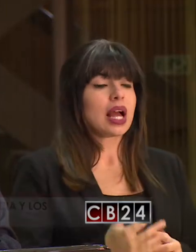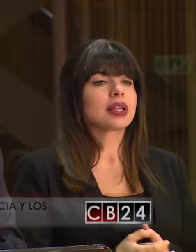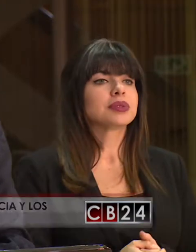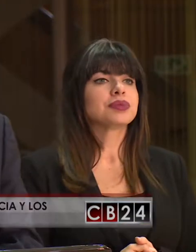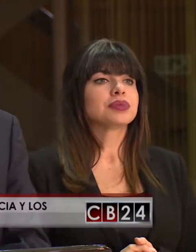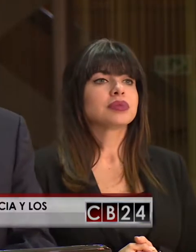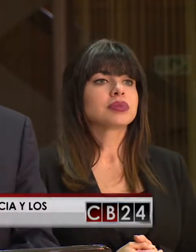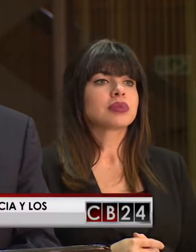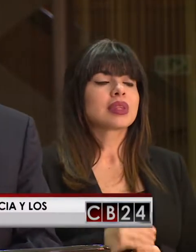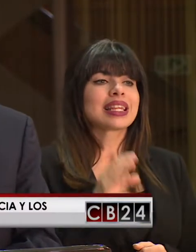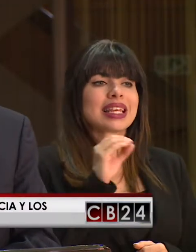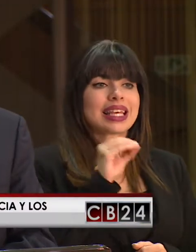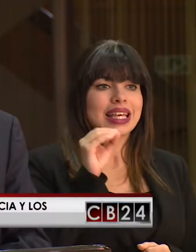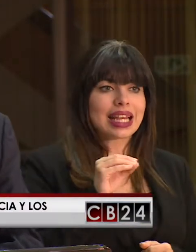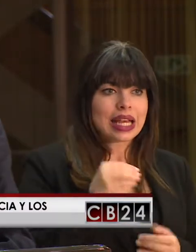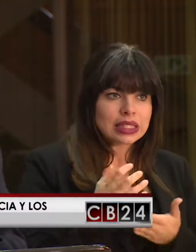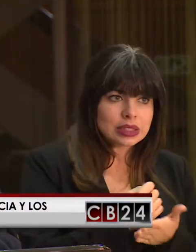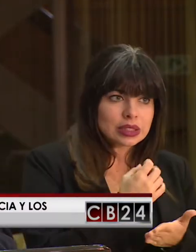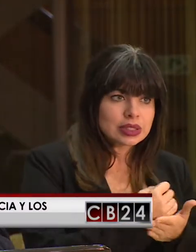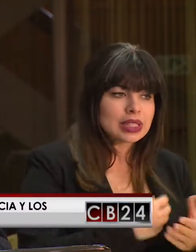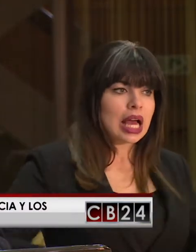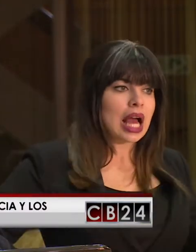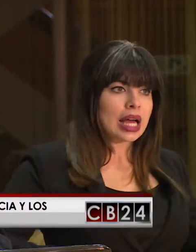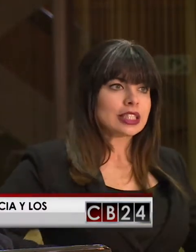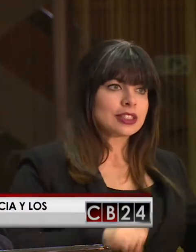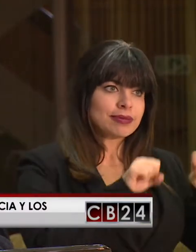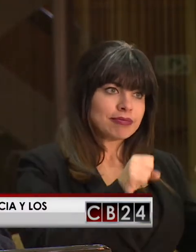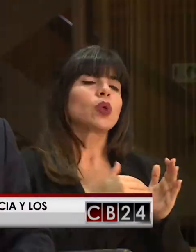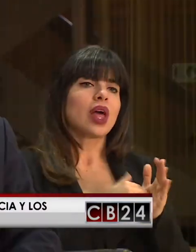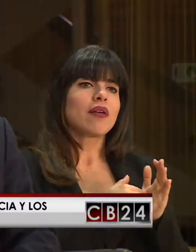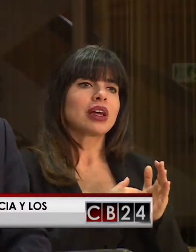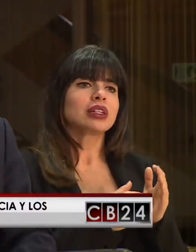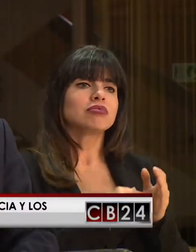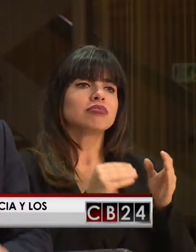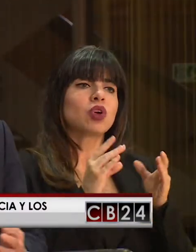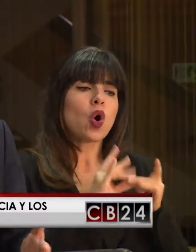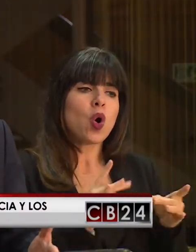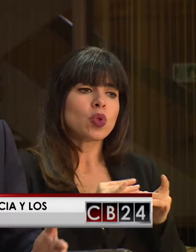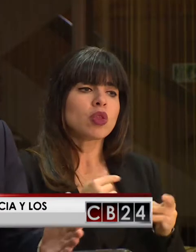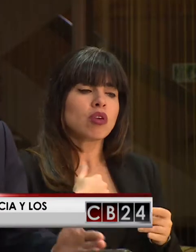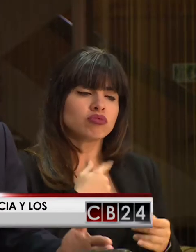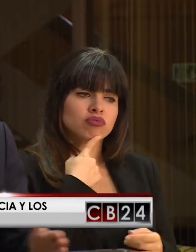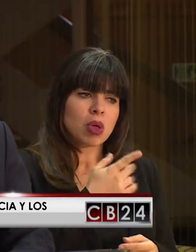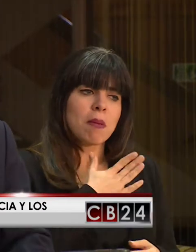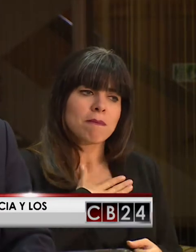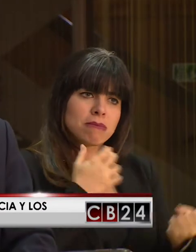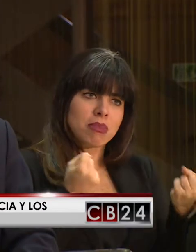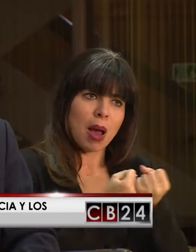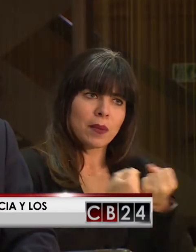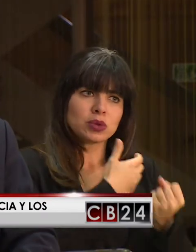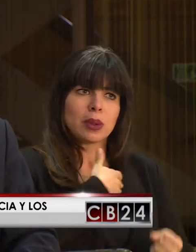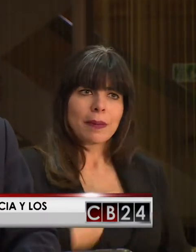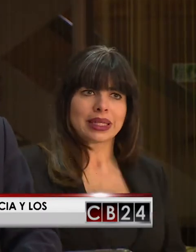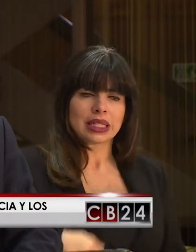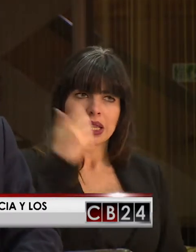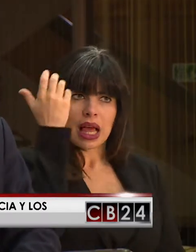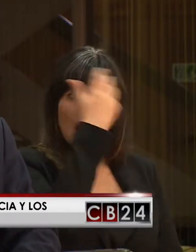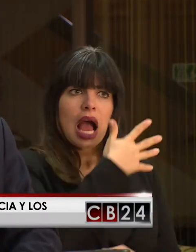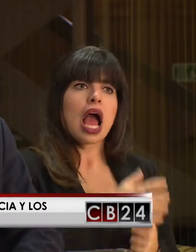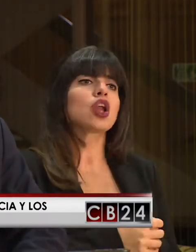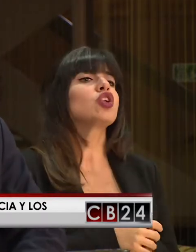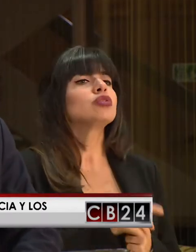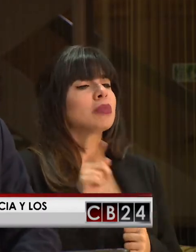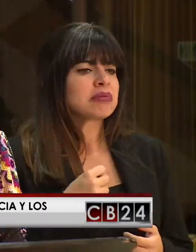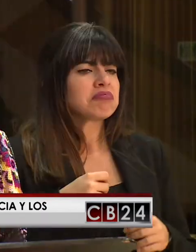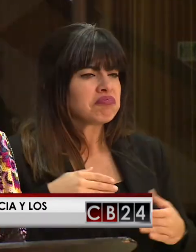fue firmado por Óscar Arias, Rafael Ángel Calderón, Miguel Ángel Rodríguez, Abel Pacheco, Laura Chinchilla y Luis Guillermo Solís. Desde